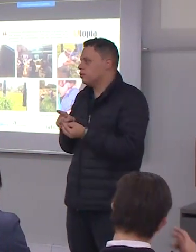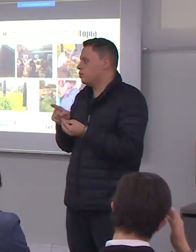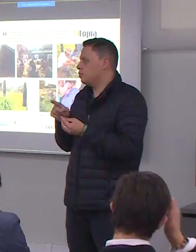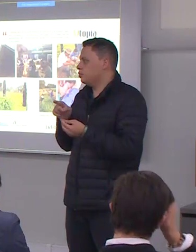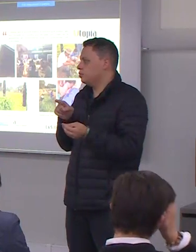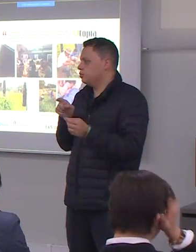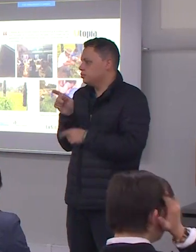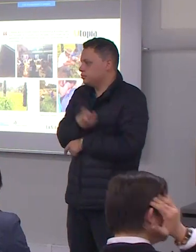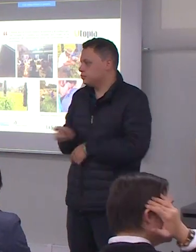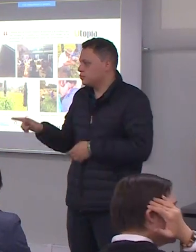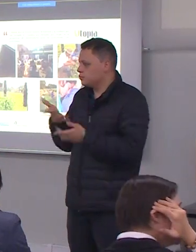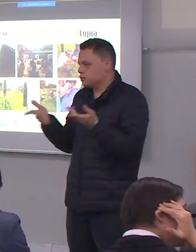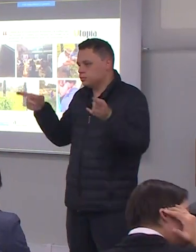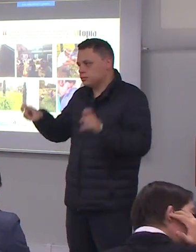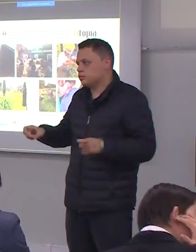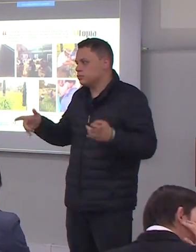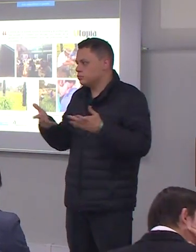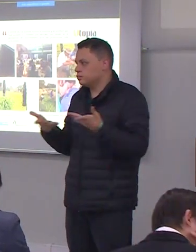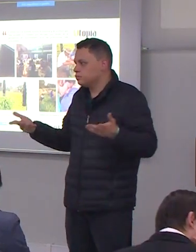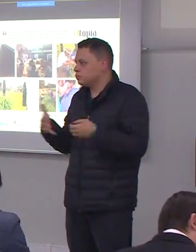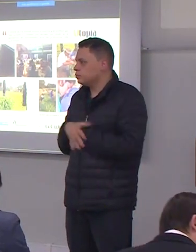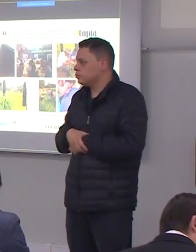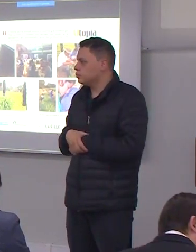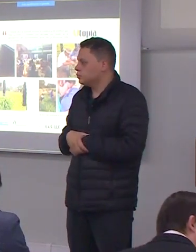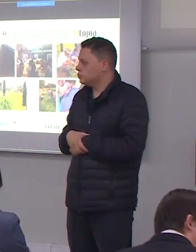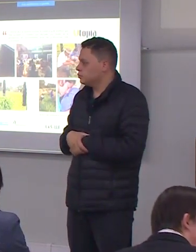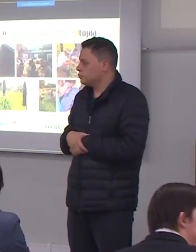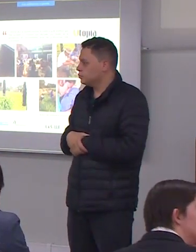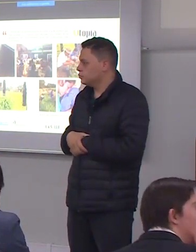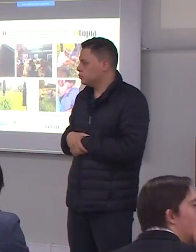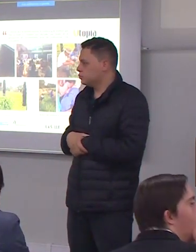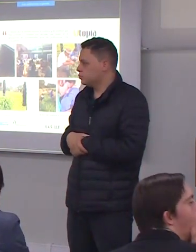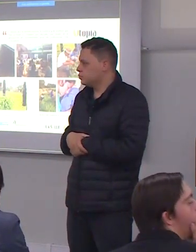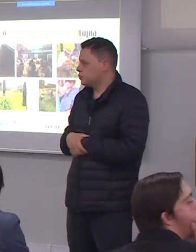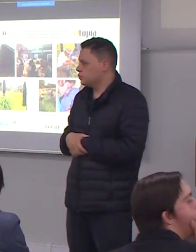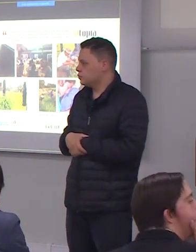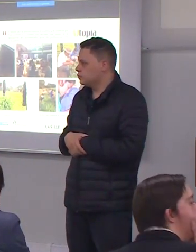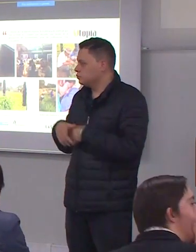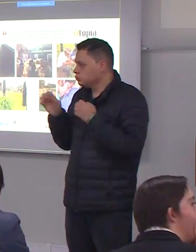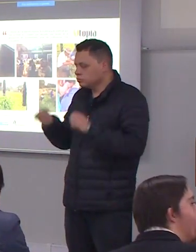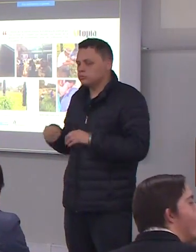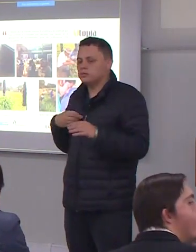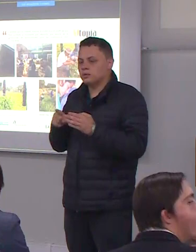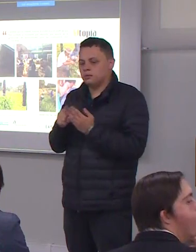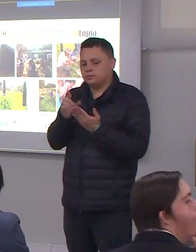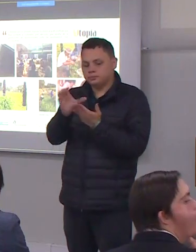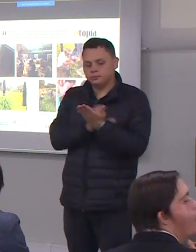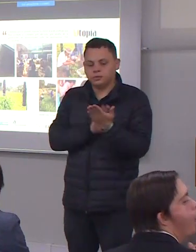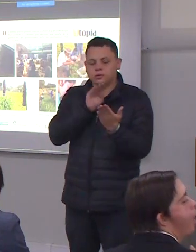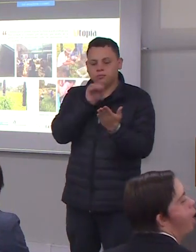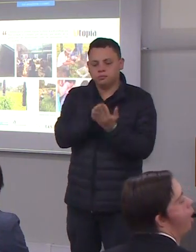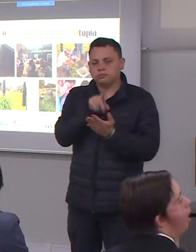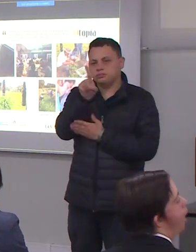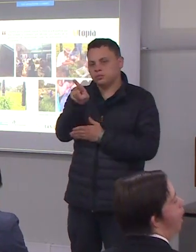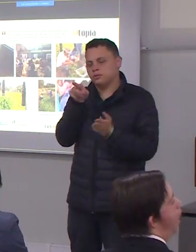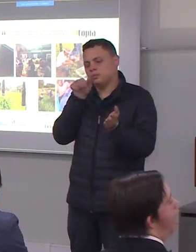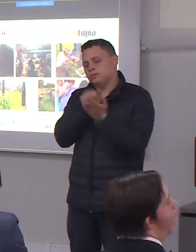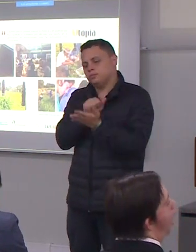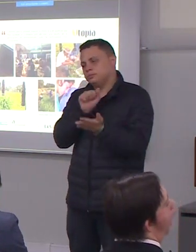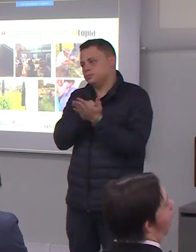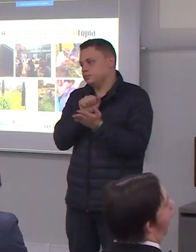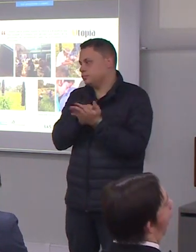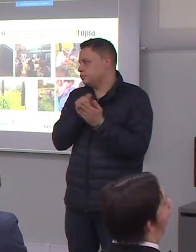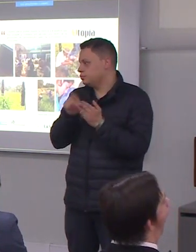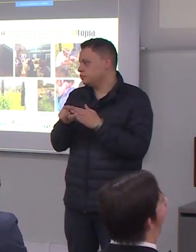que más requieren ha dejado que nosotros tengamos dentro del currículo una materia de